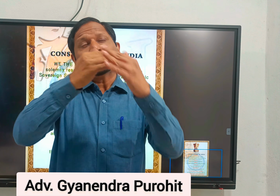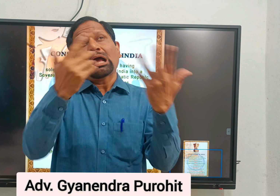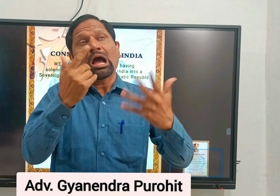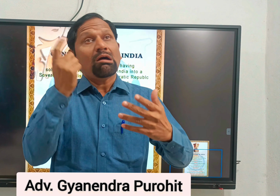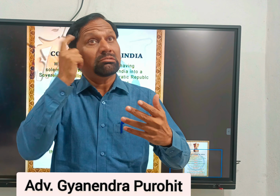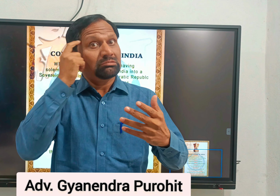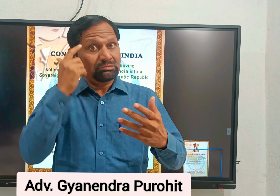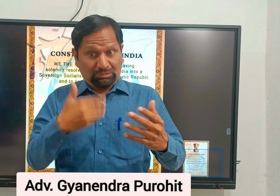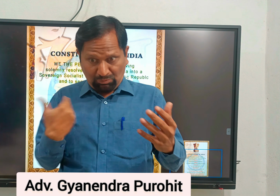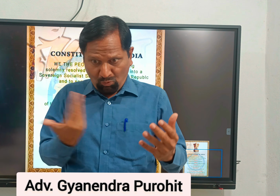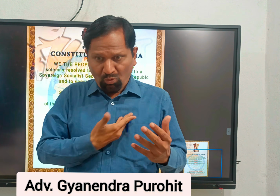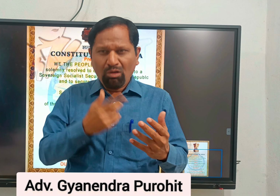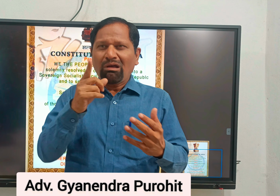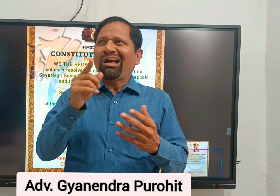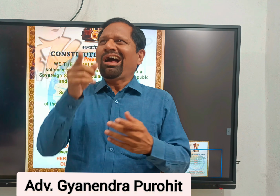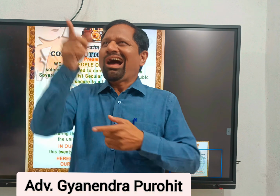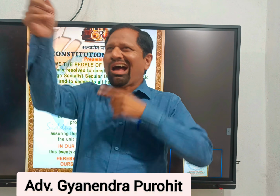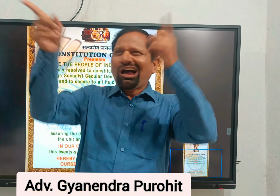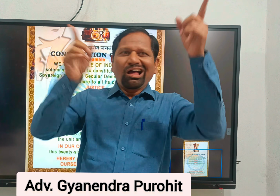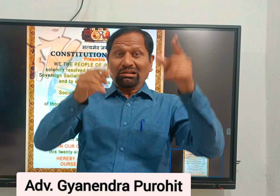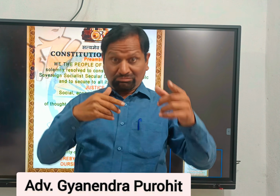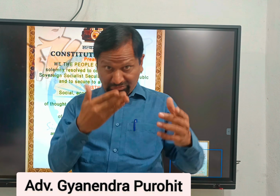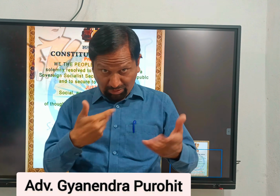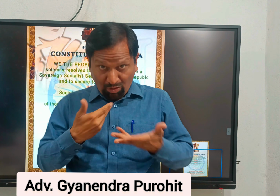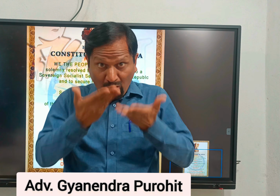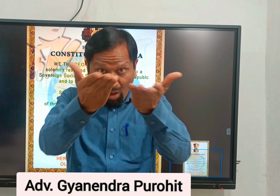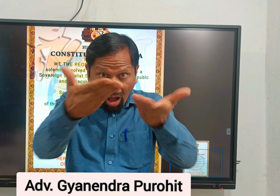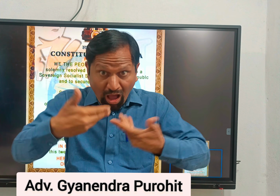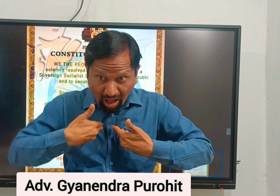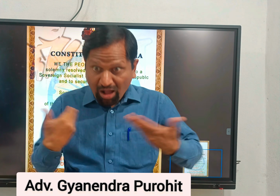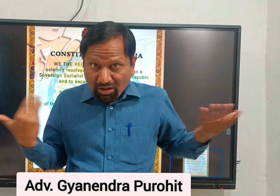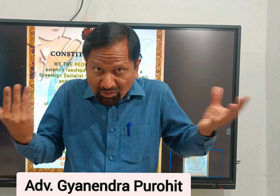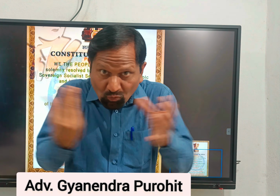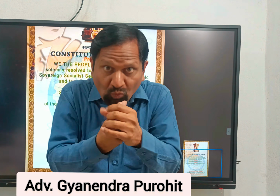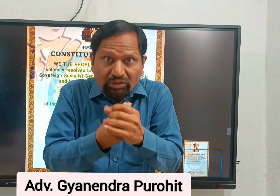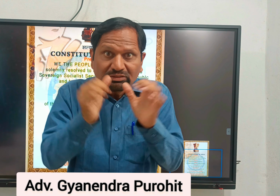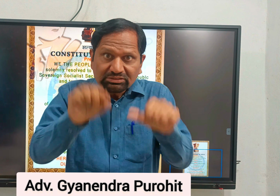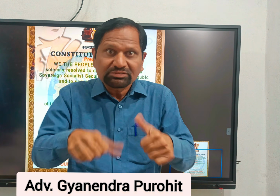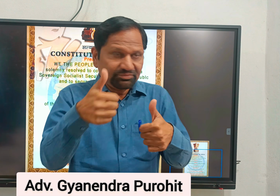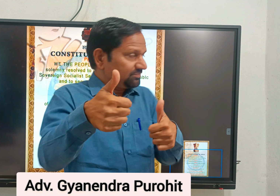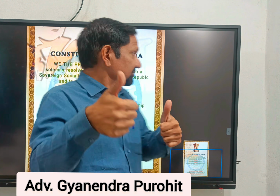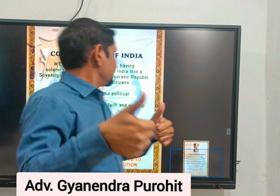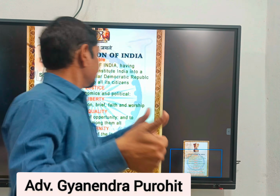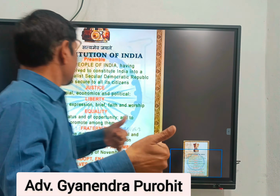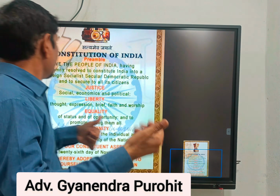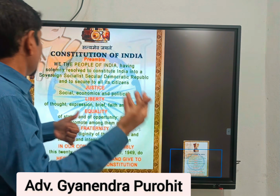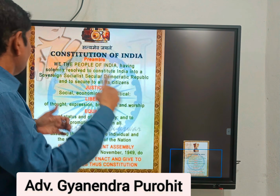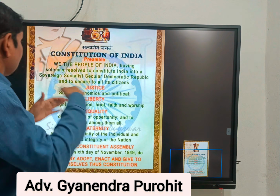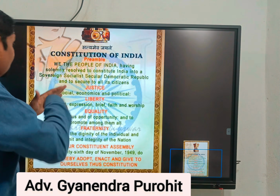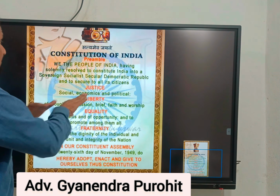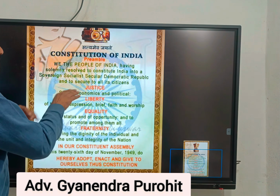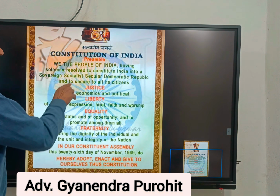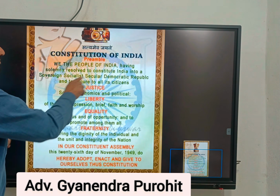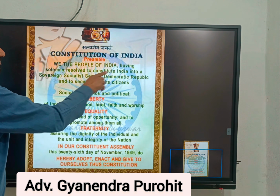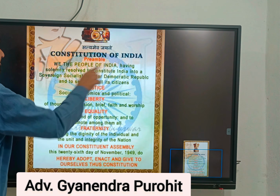ये जो हमारा संविधान है, ये हमारा संविधान है। हम लोगों के लिए यह संविधान